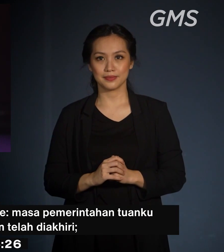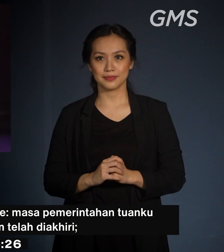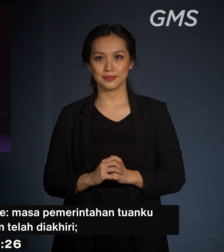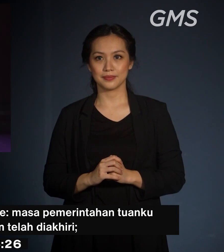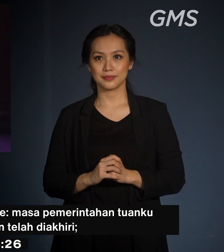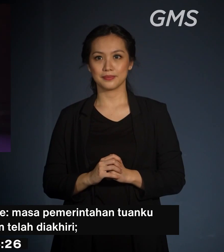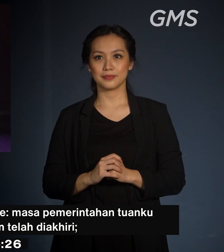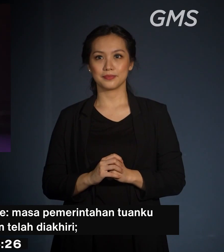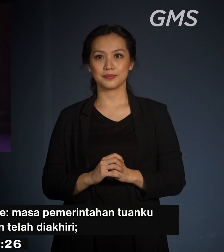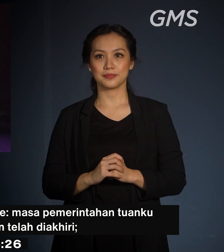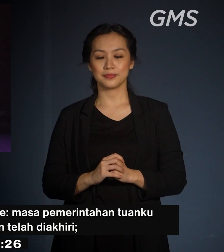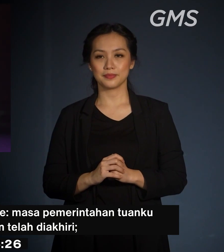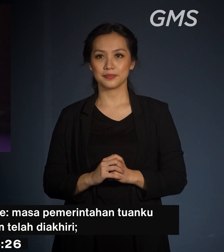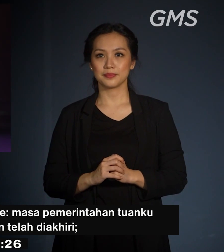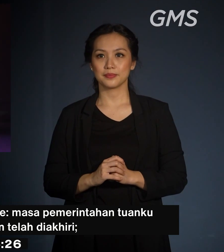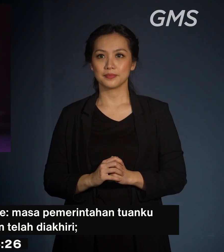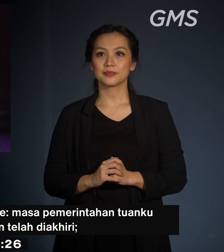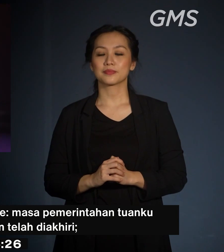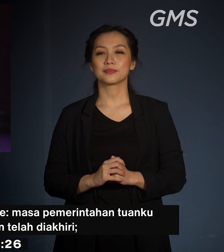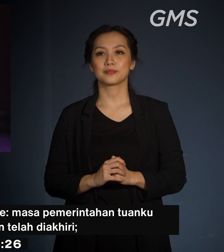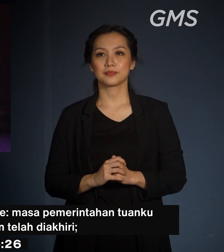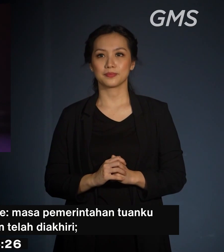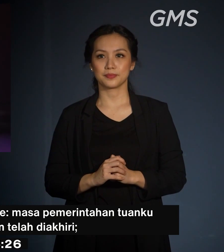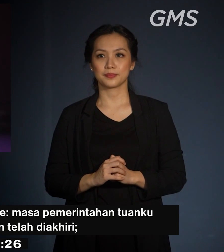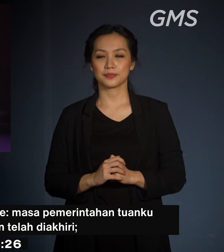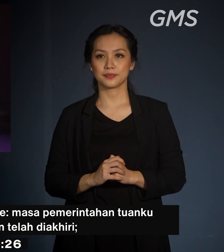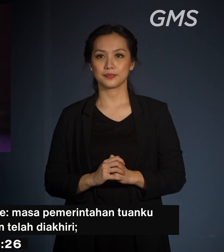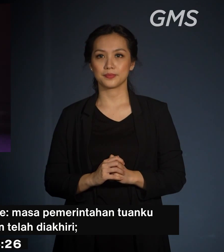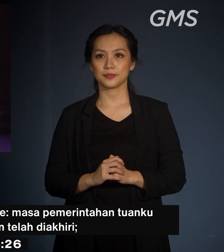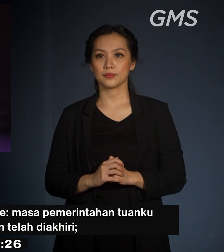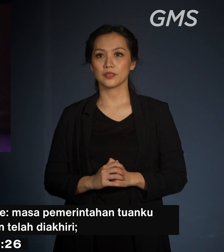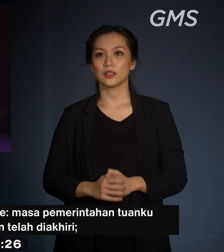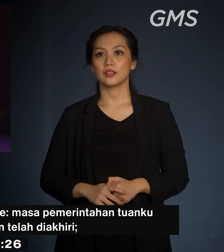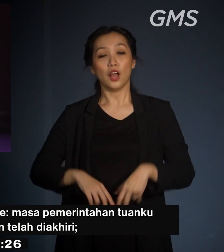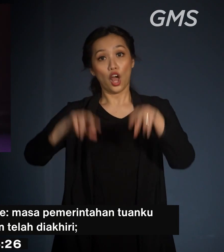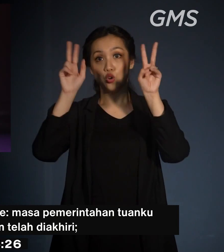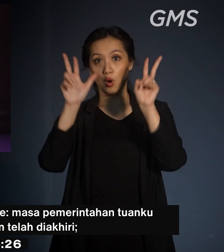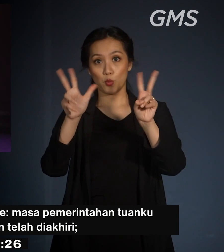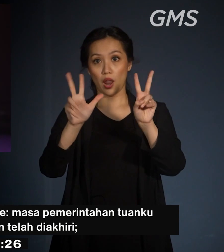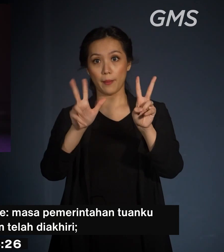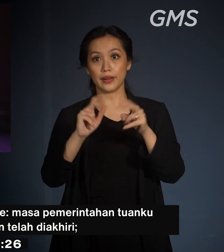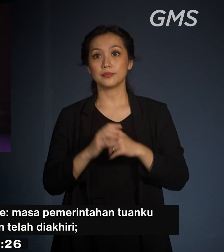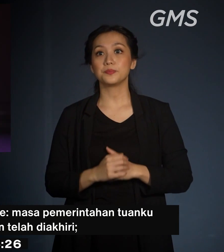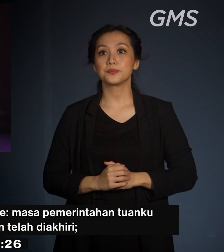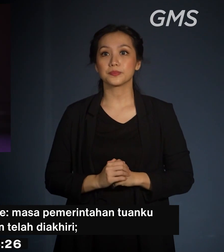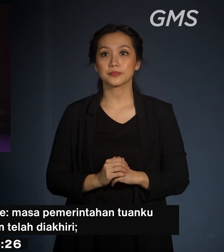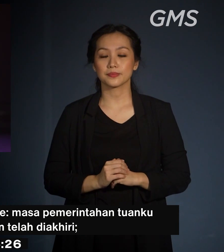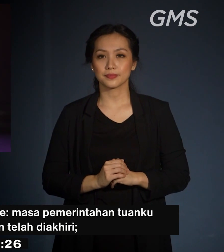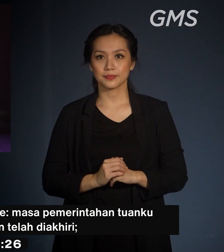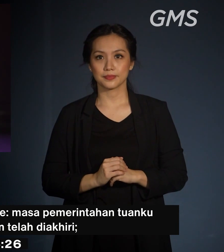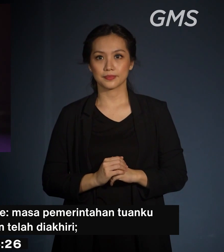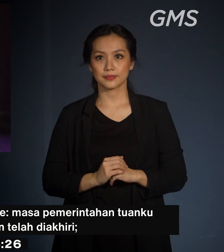makna perkataan itu. Mene itu artinya masa pemerintahan Tuanku dihitung oleh Allah dan